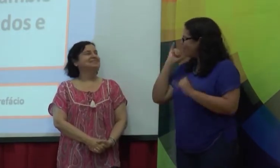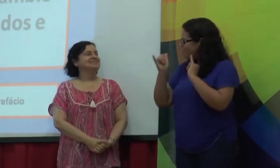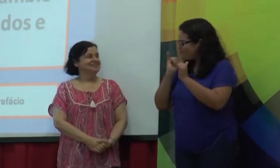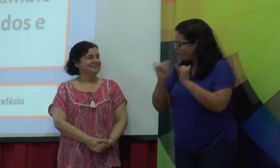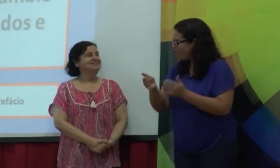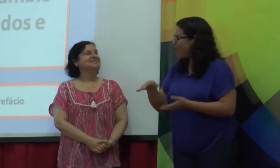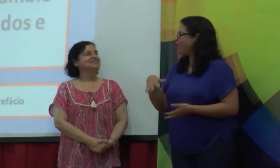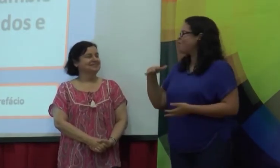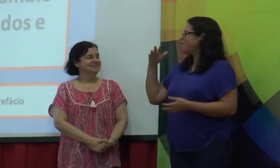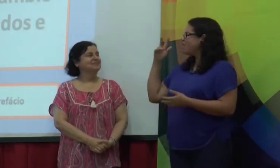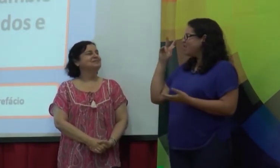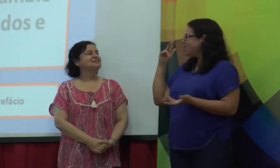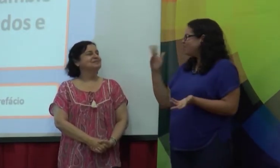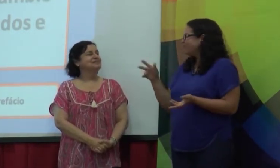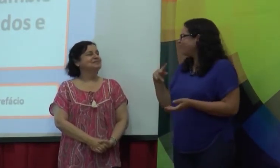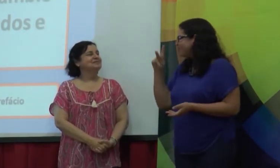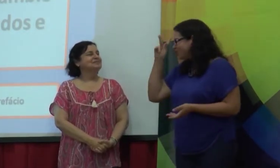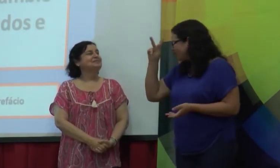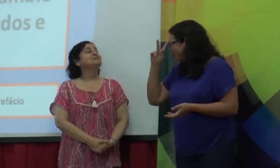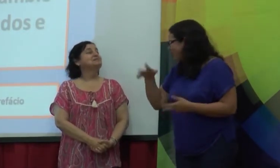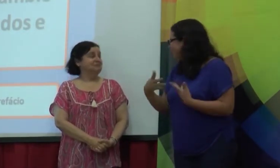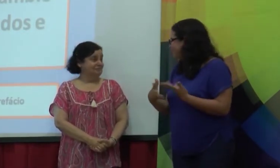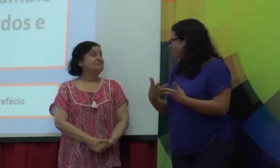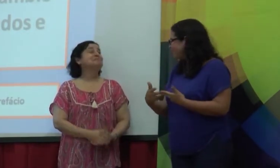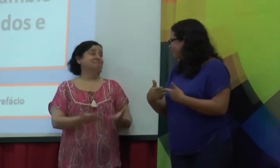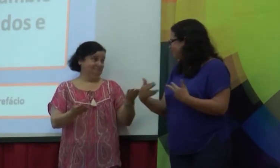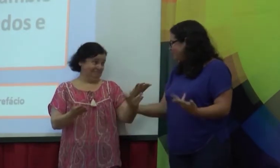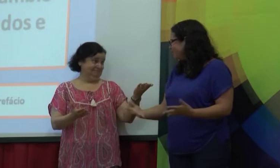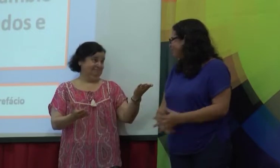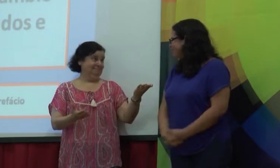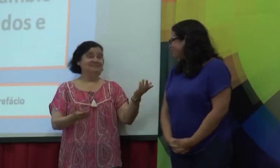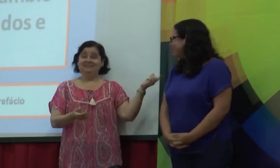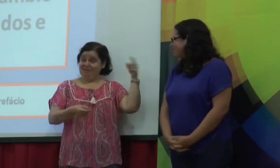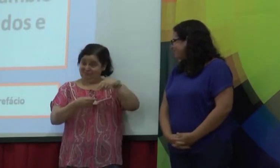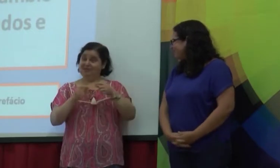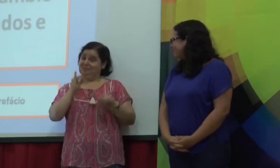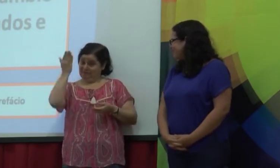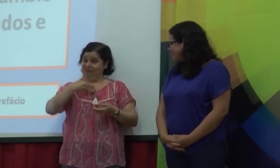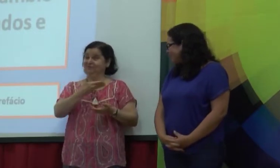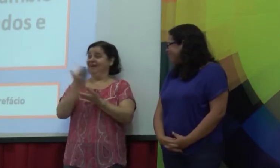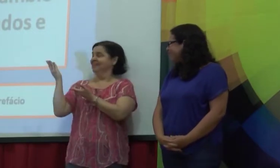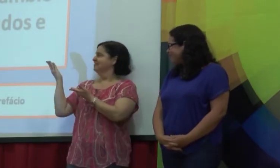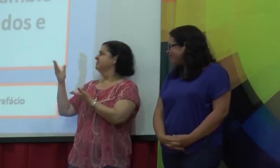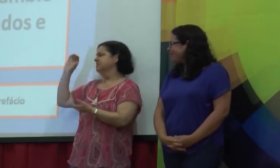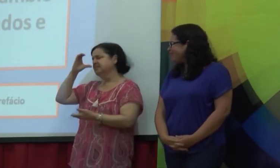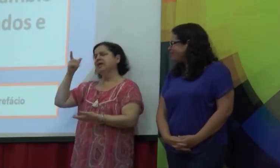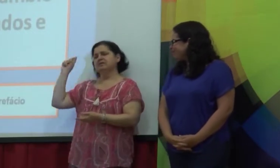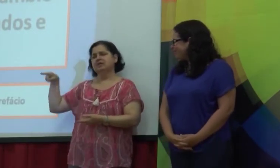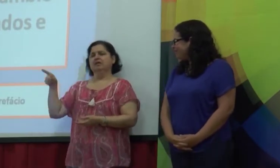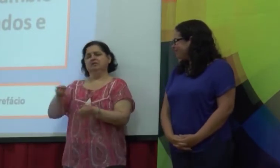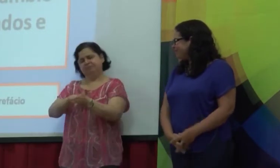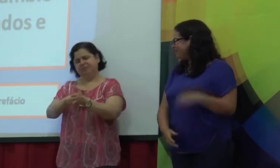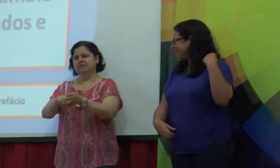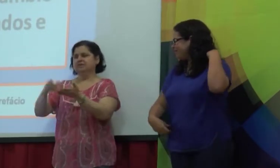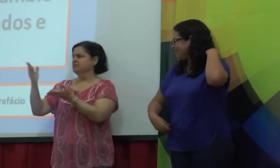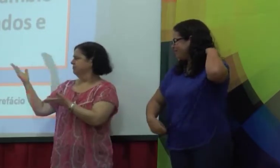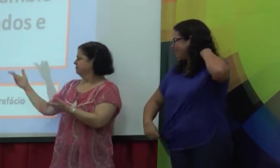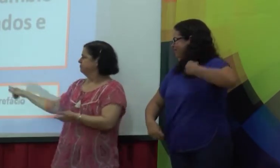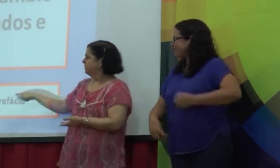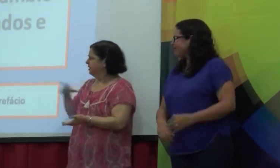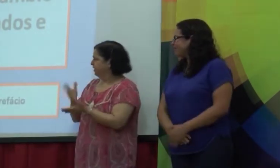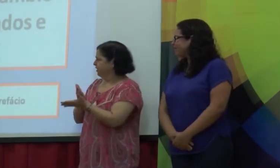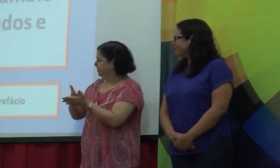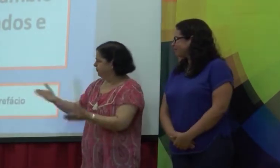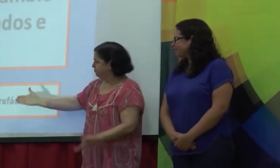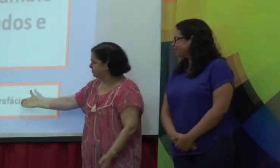as nossas lembranças de vidas passadas, as nossas histórias. Exatamente.